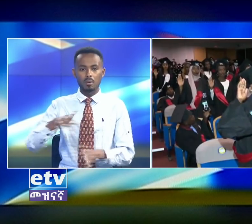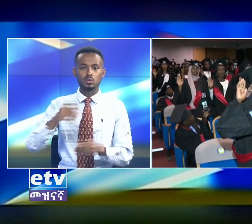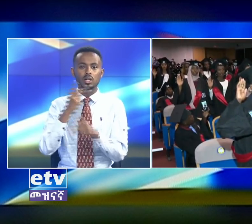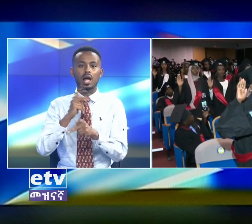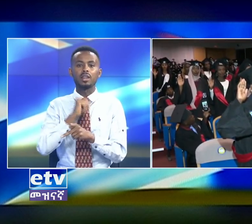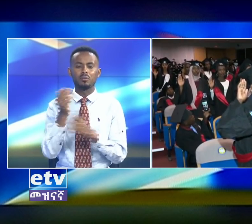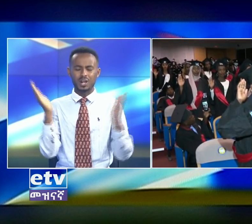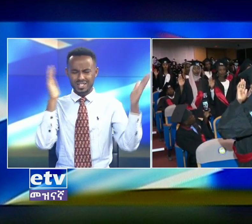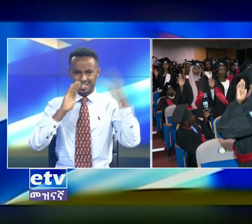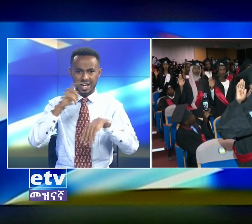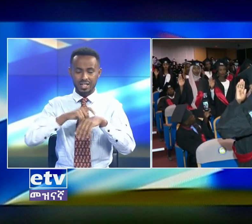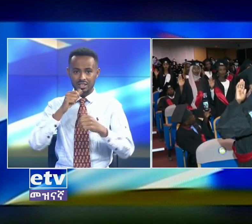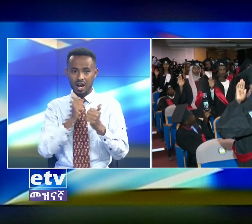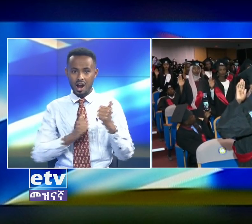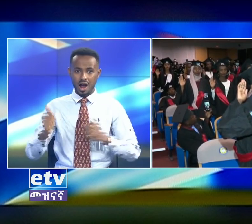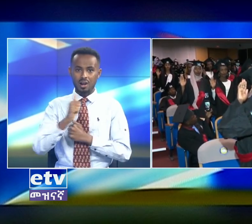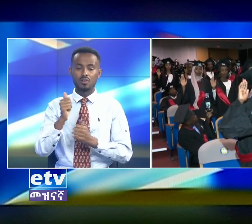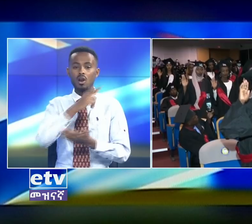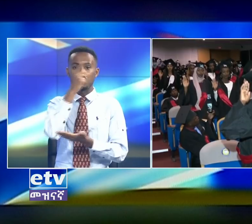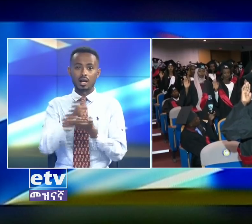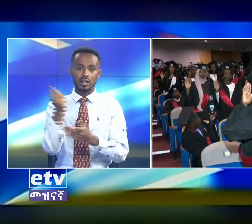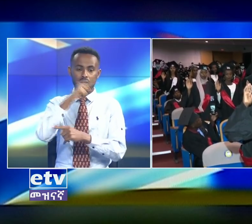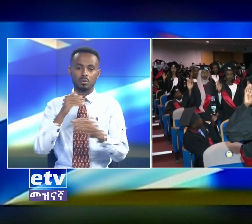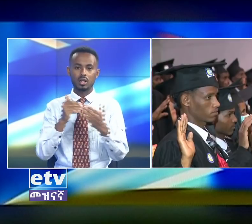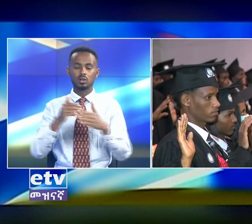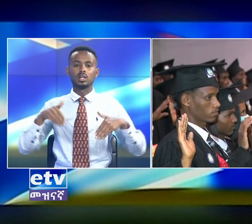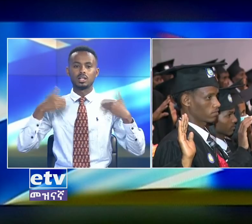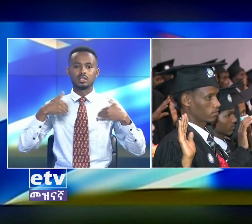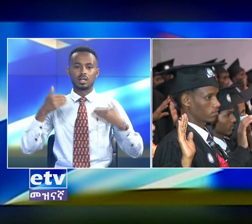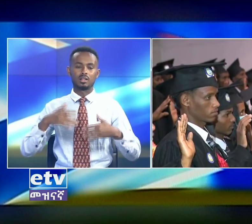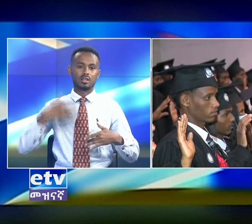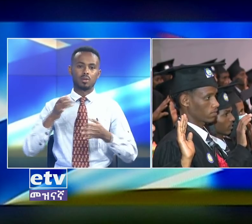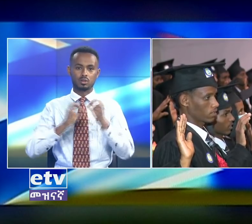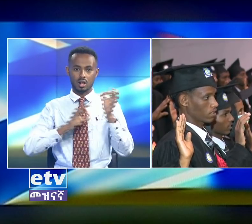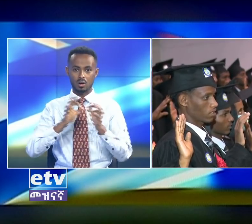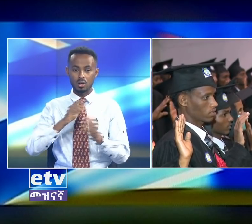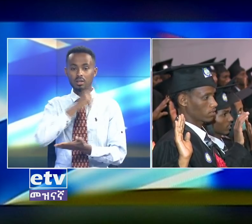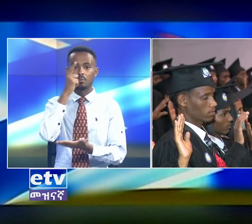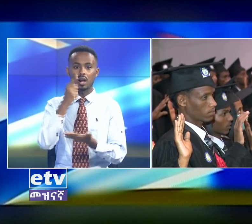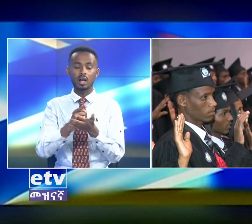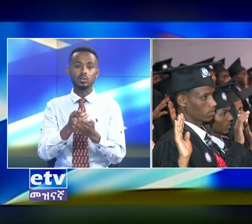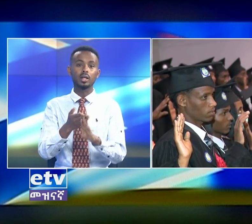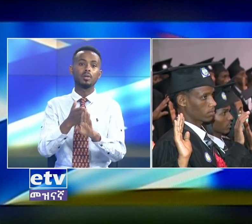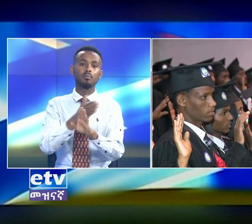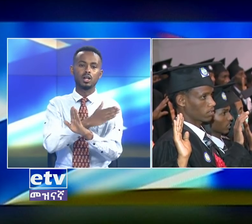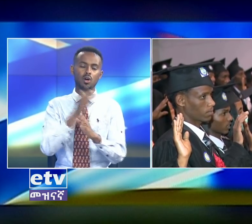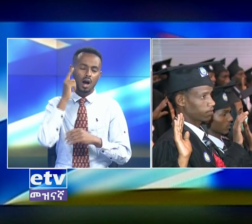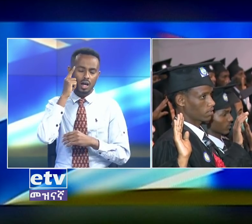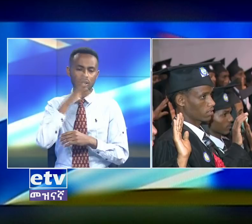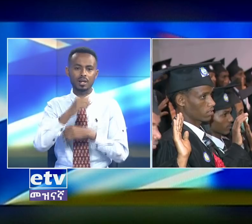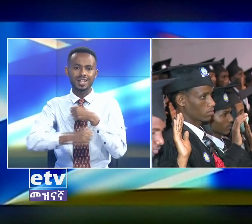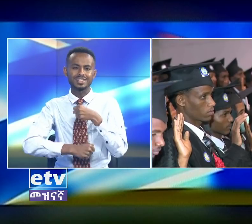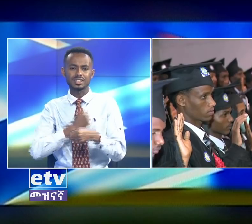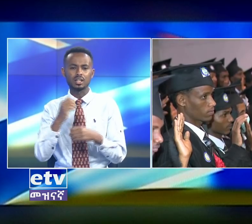ያልጠበቁትን አስቸጋሪ ጊዜ አልፈው ለመርቃት ቀን በመብቃታቸው ደስታ እንደተሰማቸው ይናገራሉ። ተመራቂዎቹ የነበረባቸው ሐሳብና